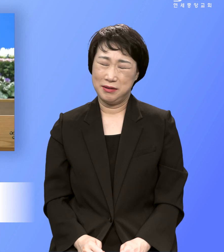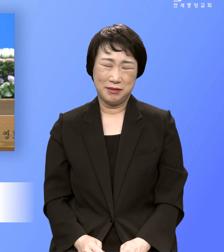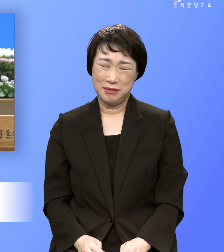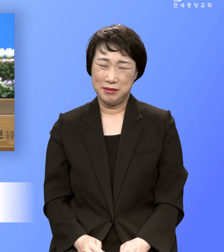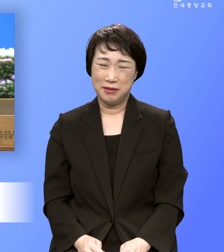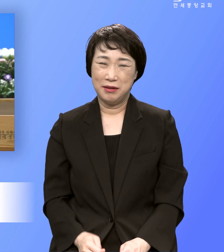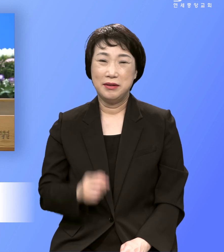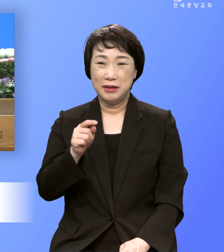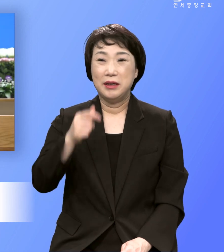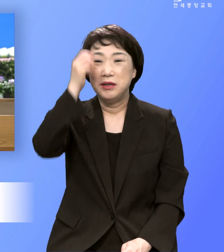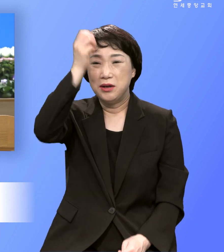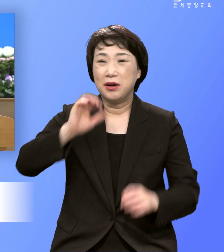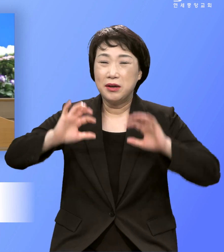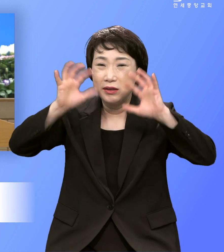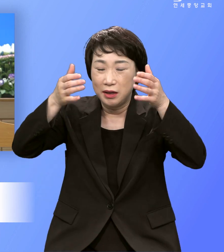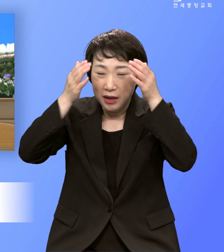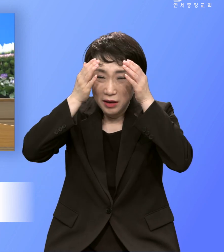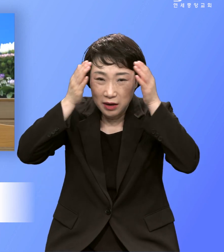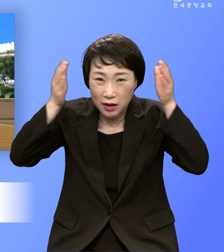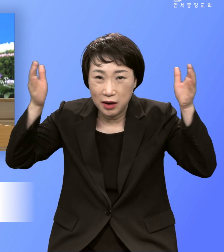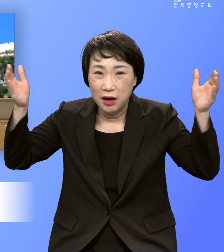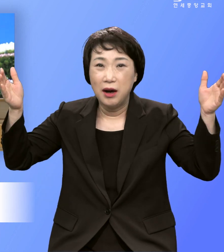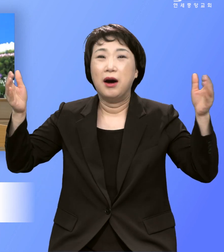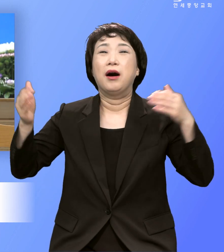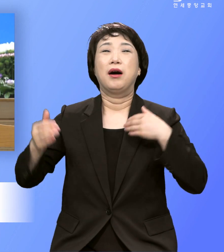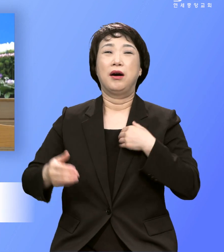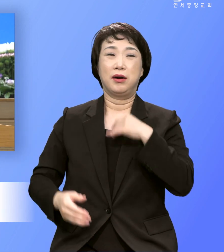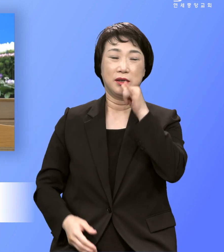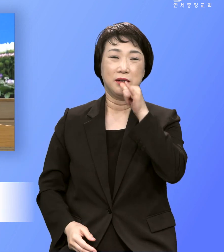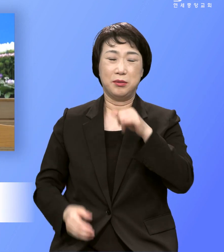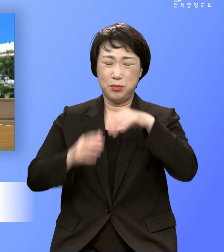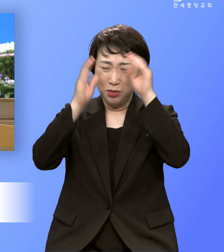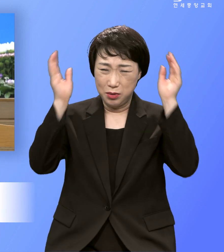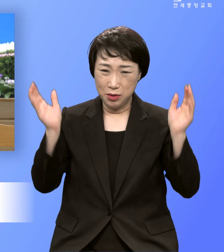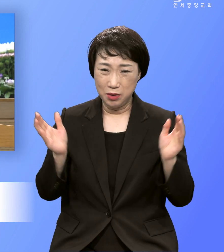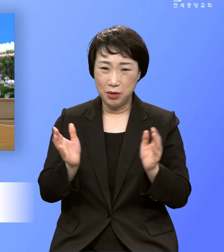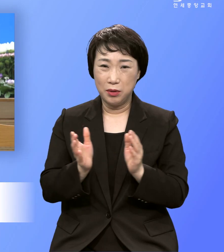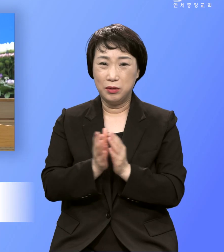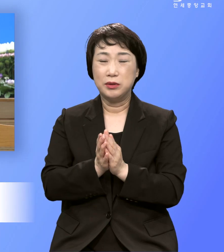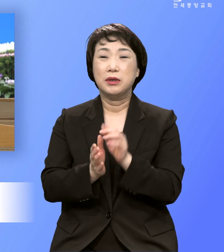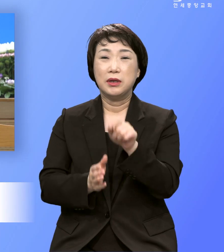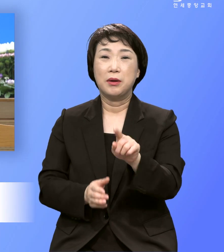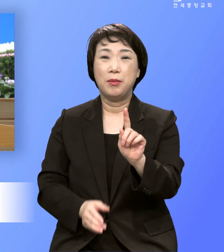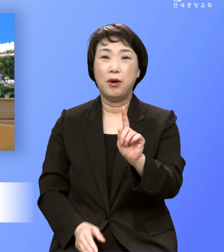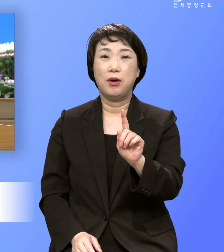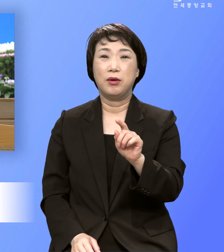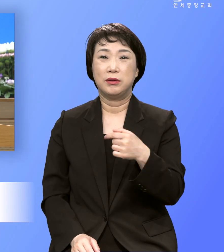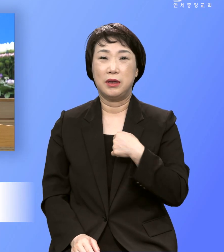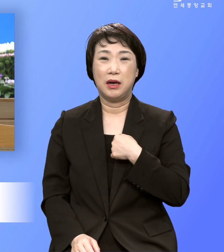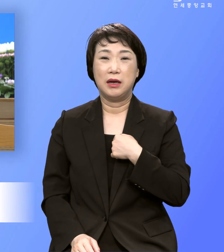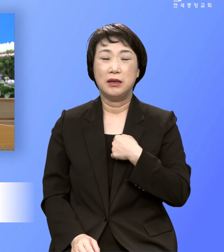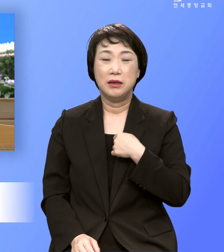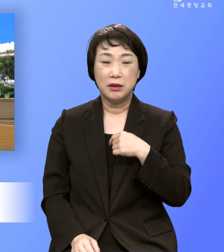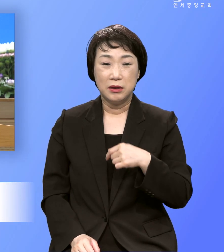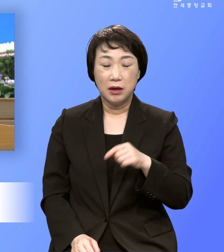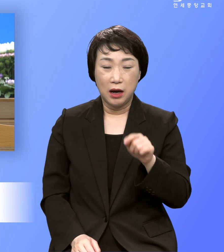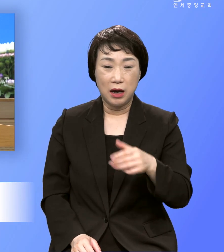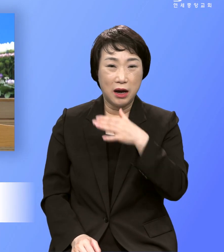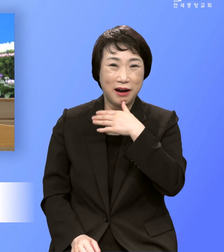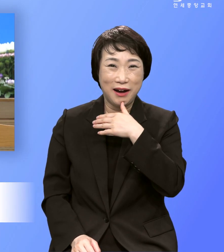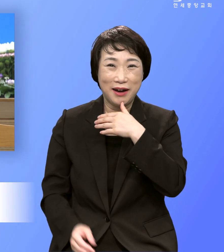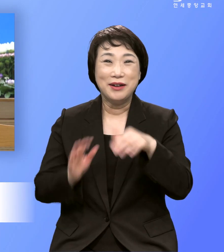어마어마한 영적 세계를 경험했는데 그 세계에 모든 것이 다 성경 안에